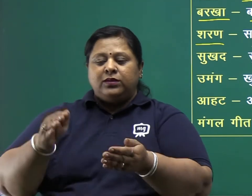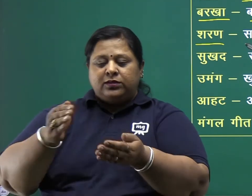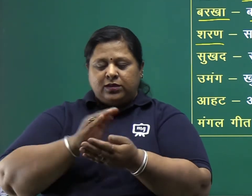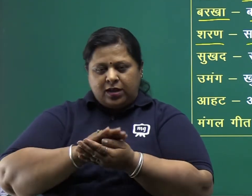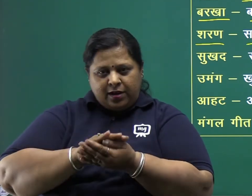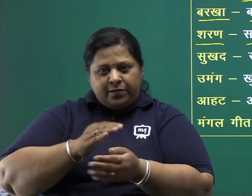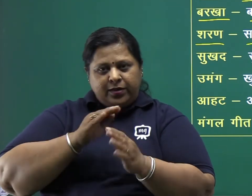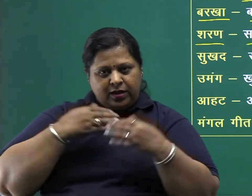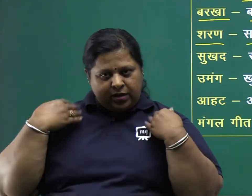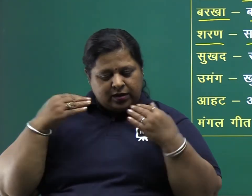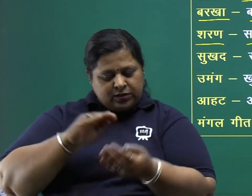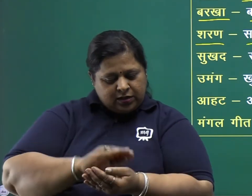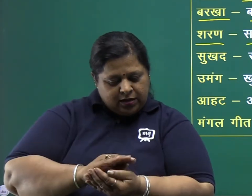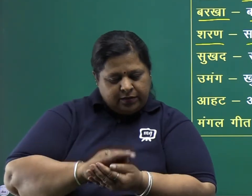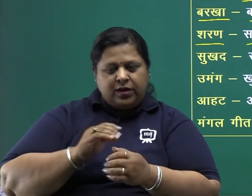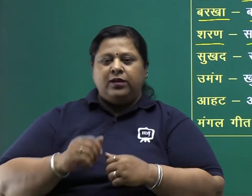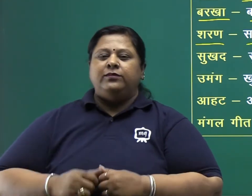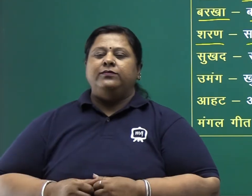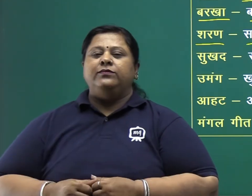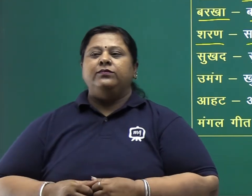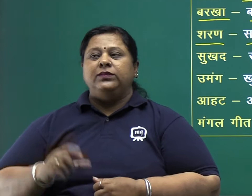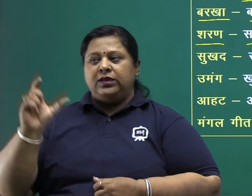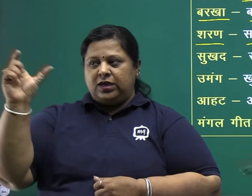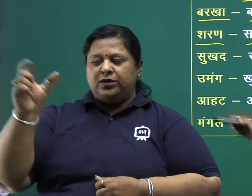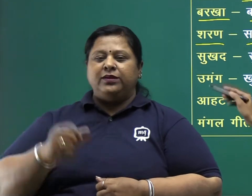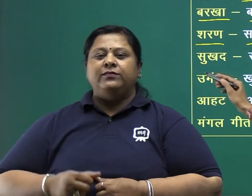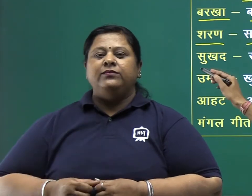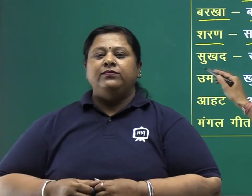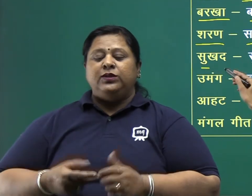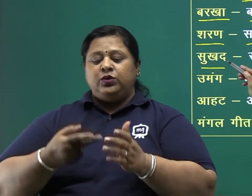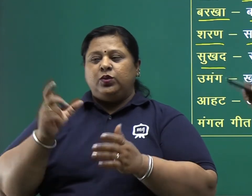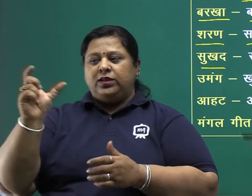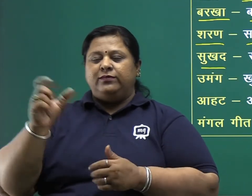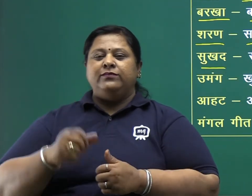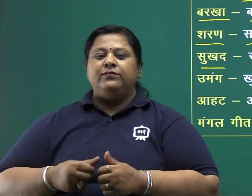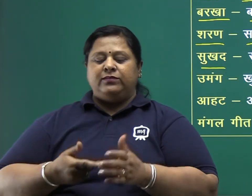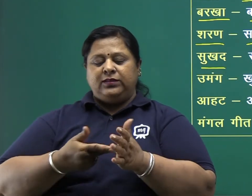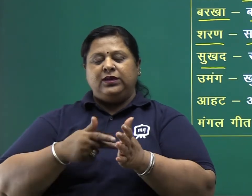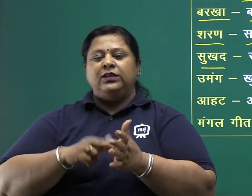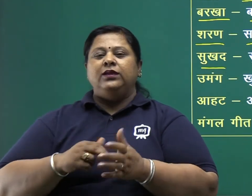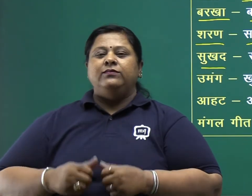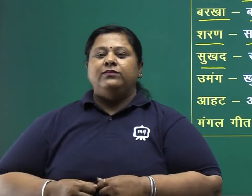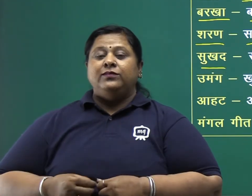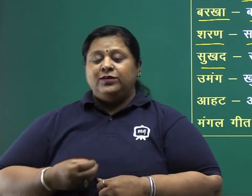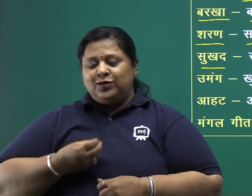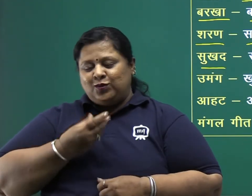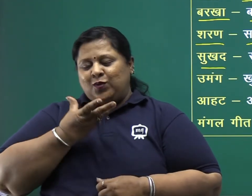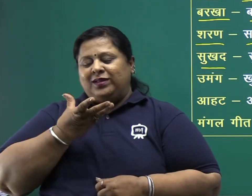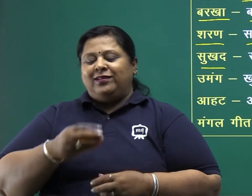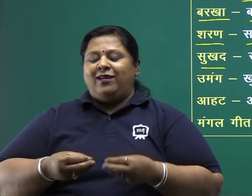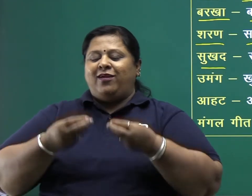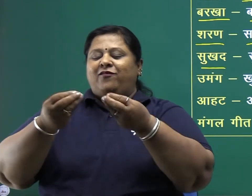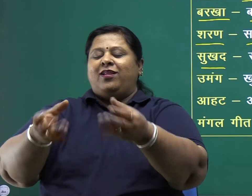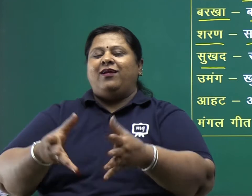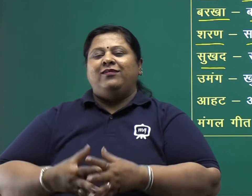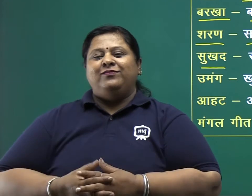सहारा, आश्रय। अगला शब्द है सुखद, अर्थ होगा सुख